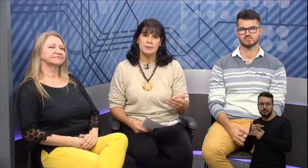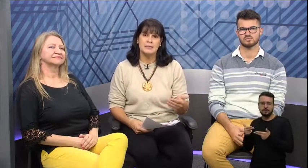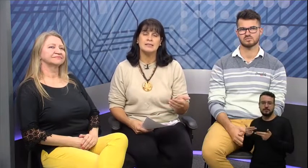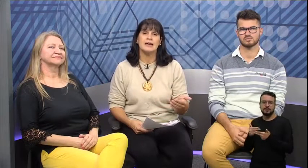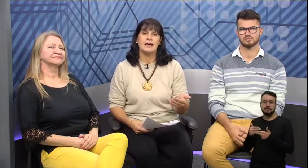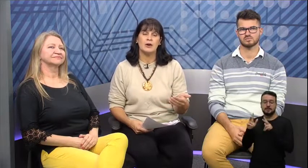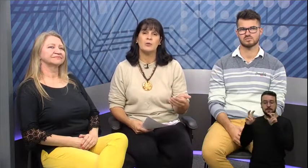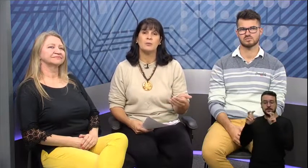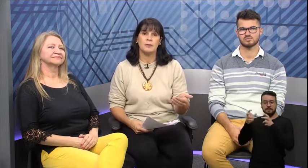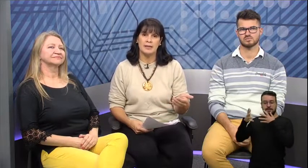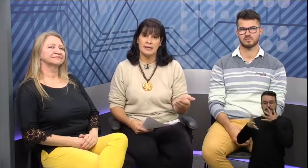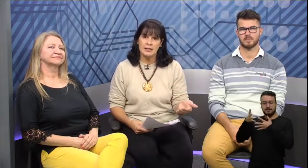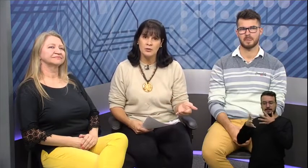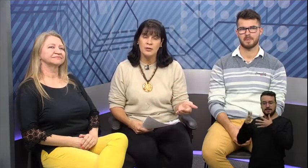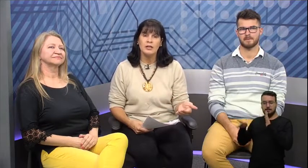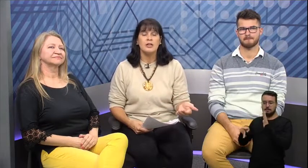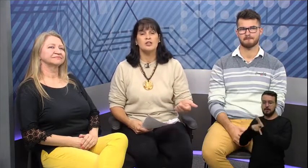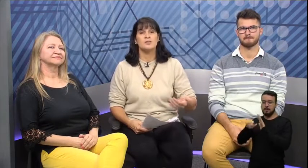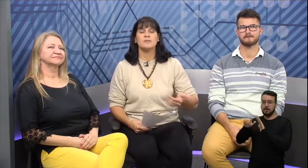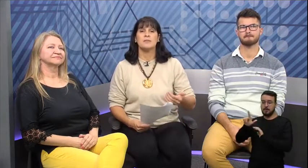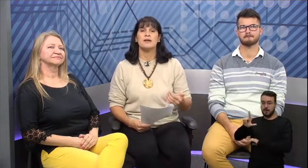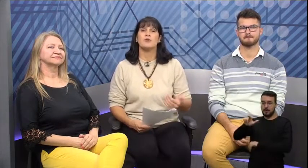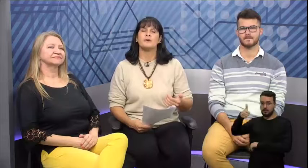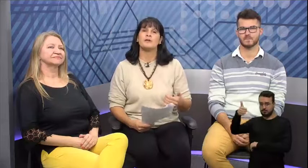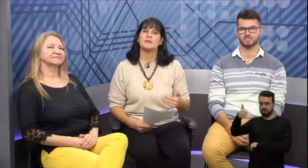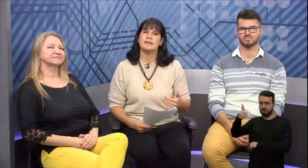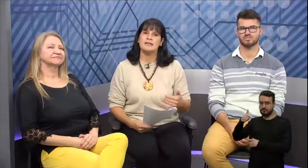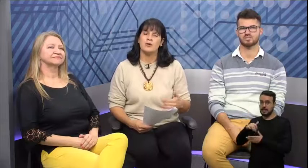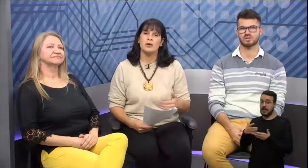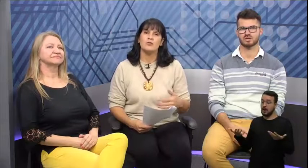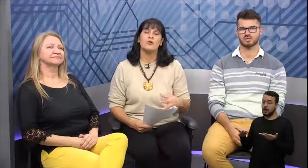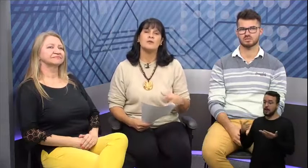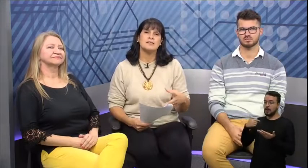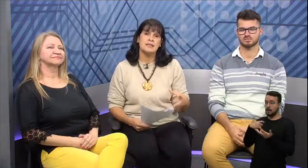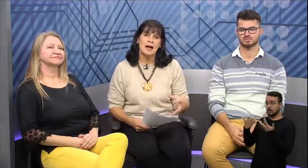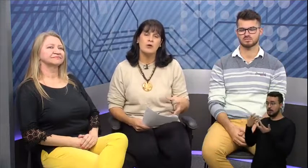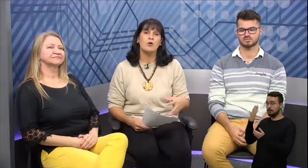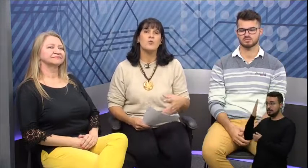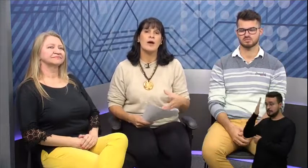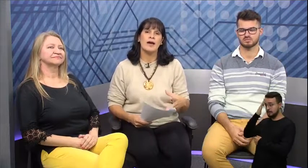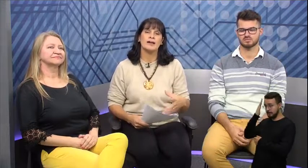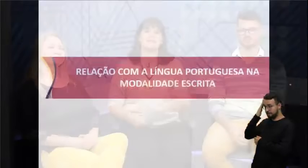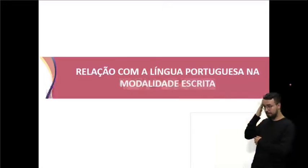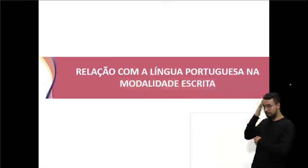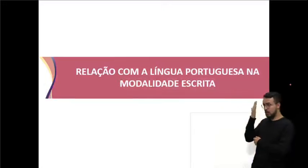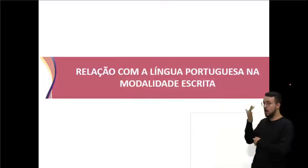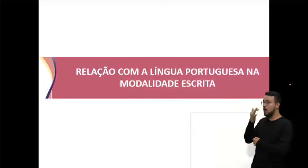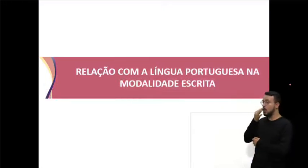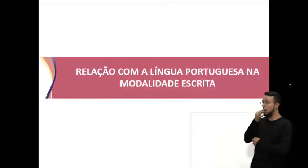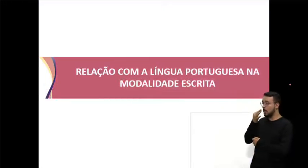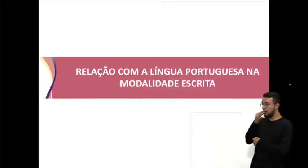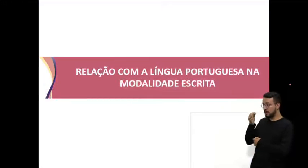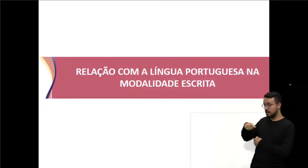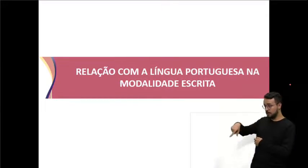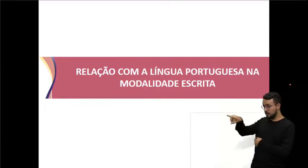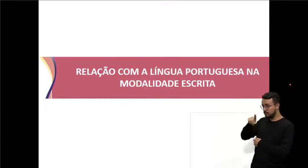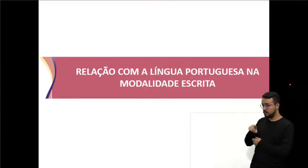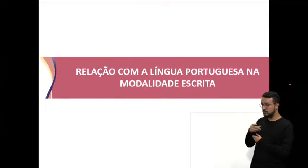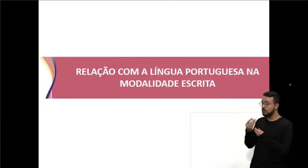Libras como primeira língua, e nós vamos saber a opinião deles agora, como é a aquisição do português